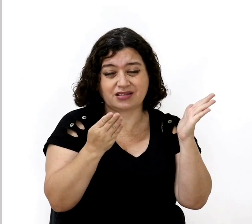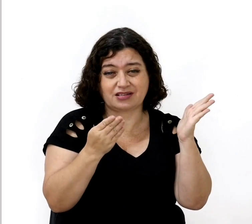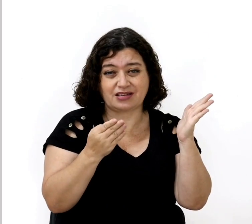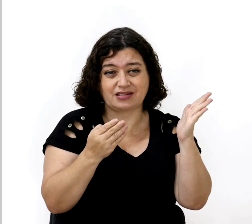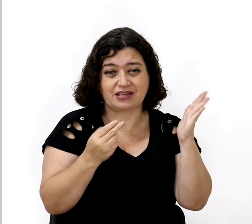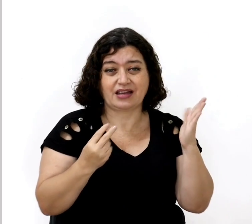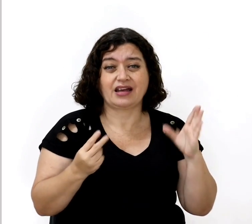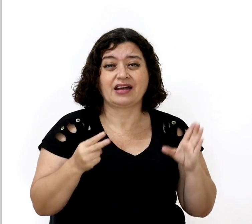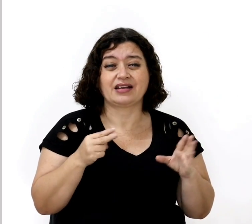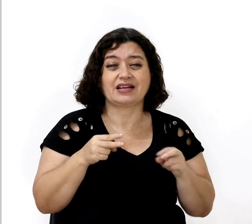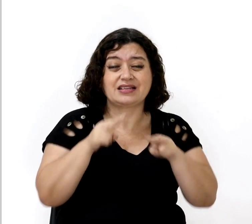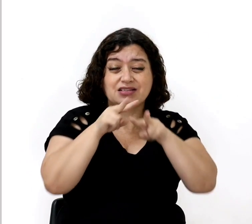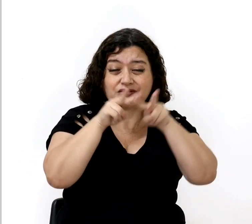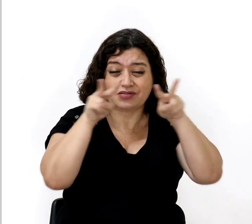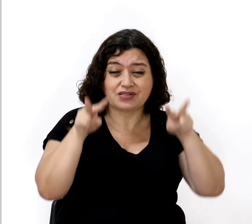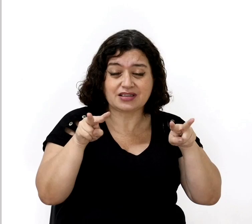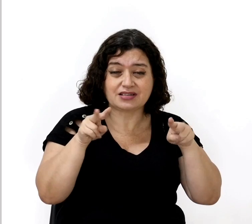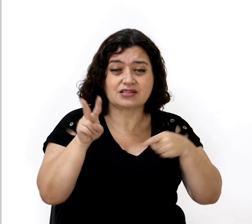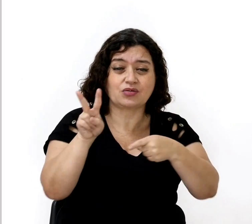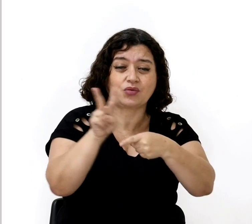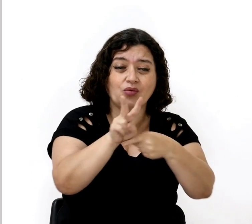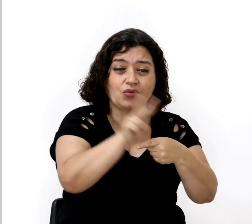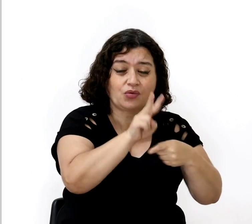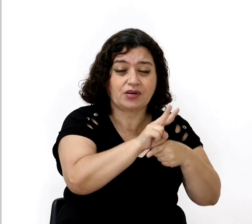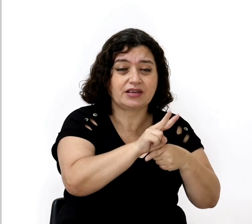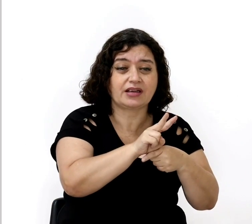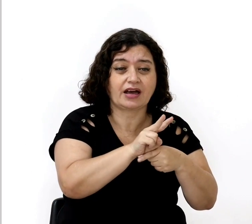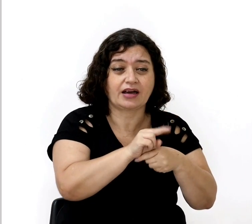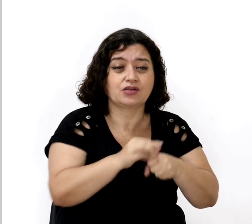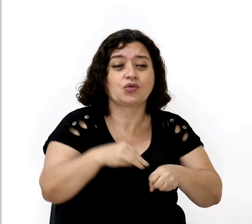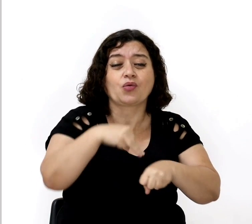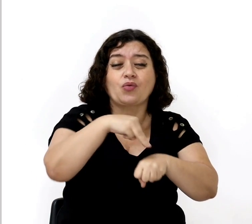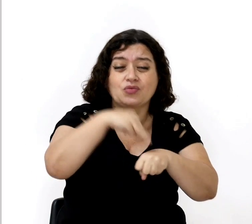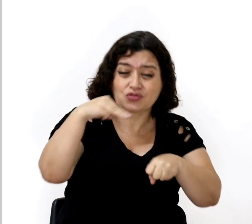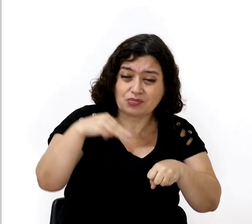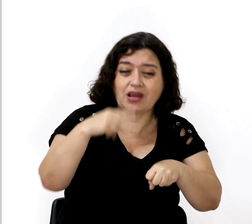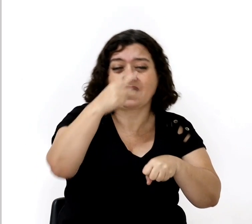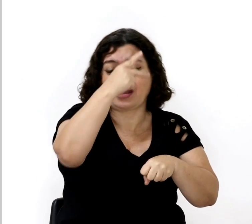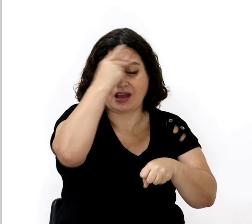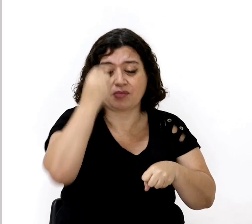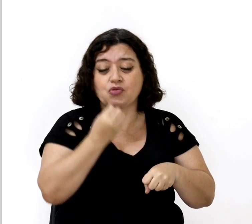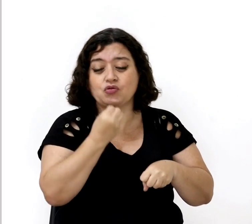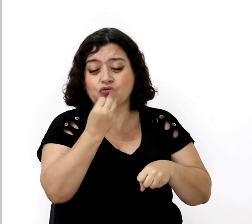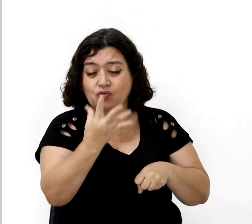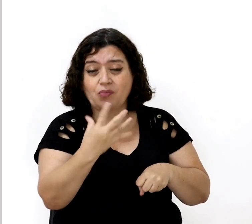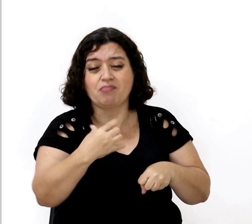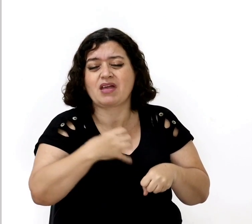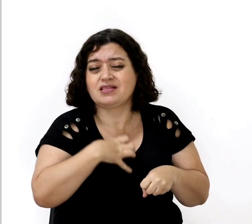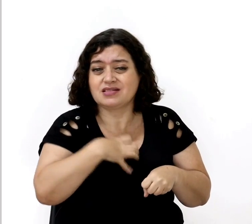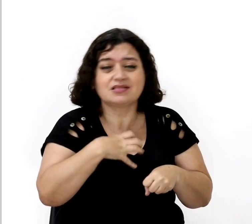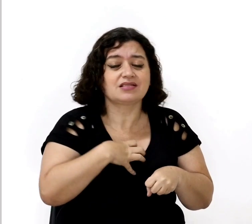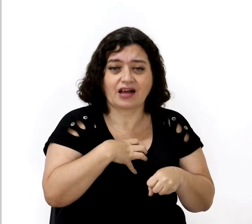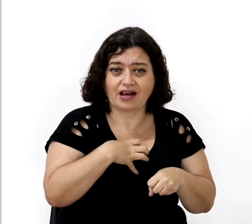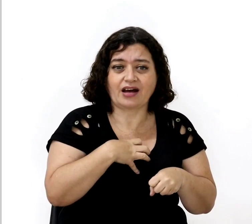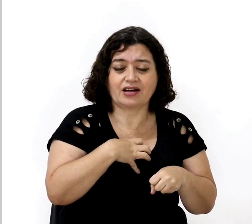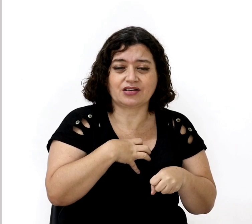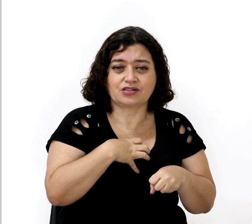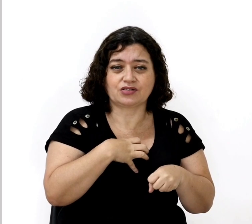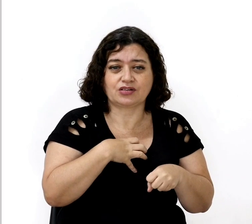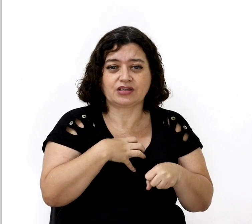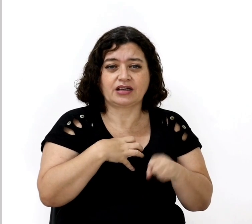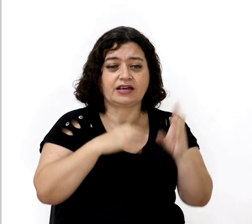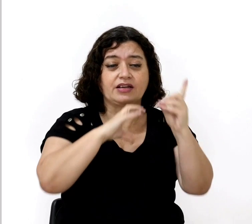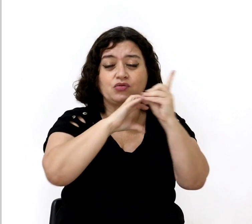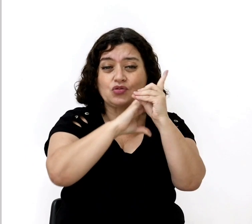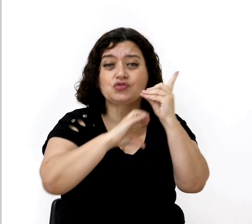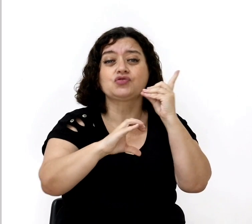atividades, elas visam, sim, o cuidado com os nossos membros, o bem-estar dos nossos membros, até mesmo o